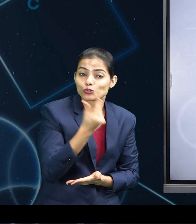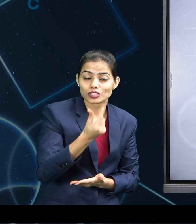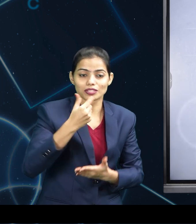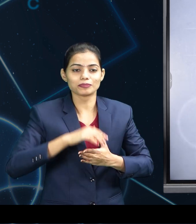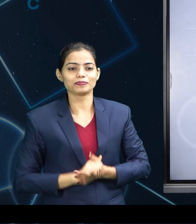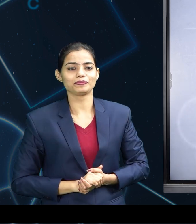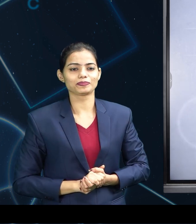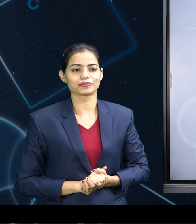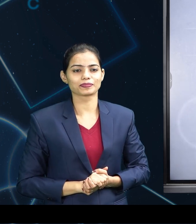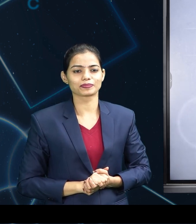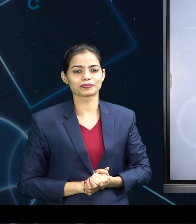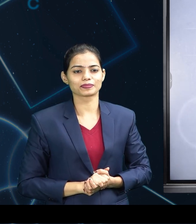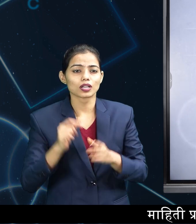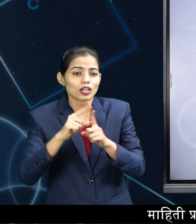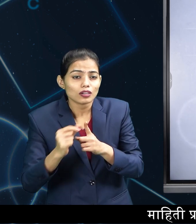संख्यात्मक माहिती.